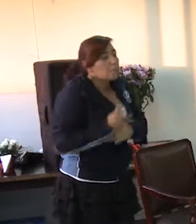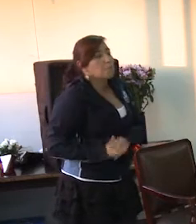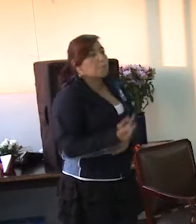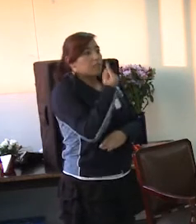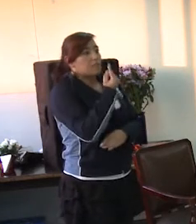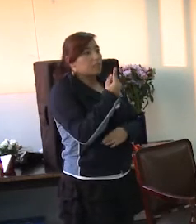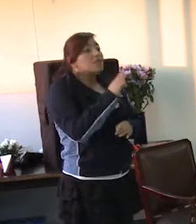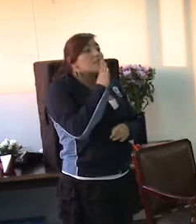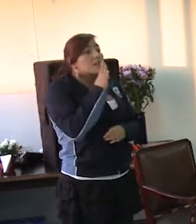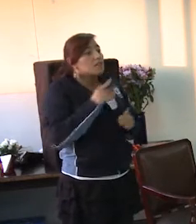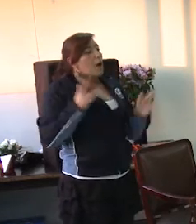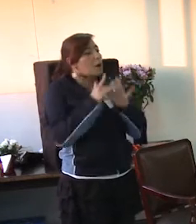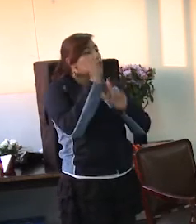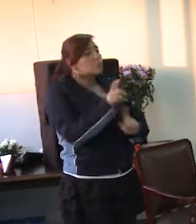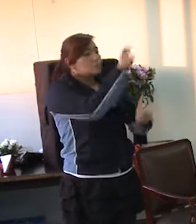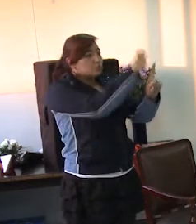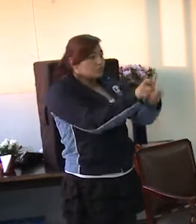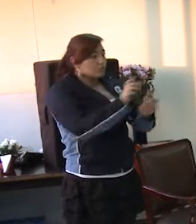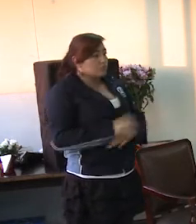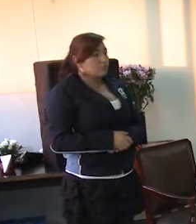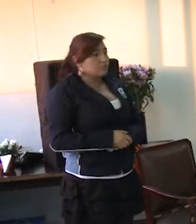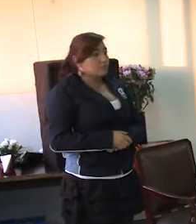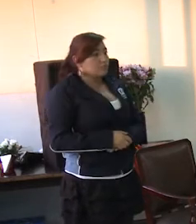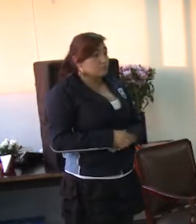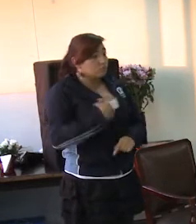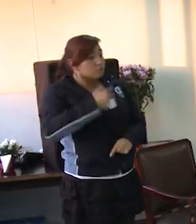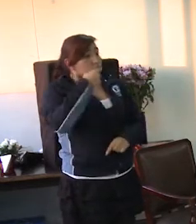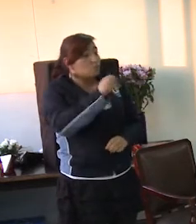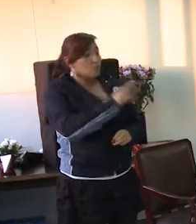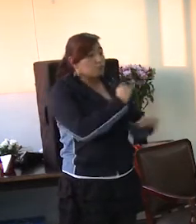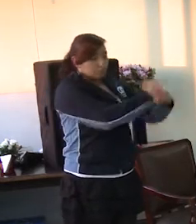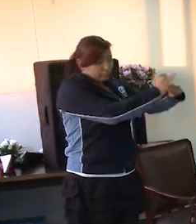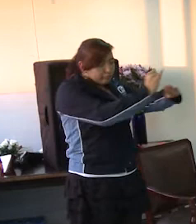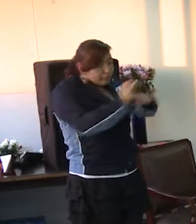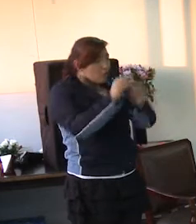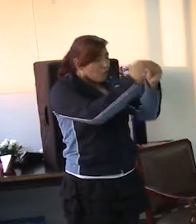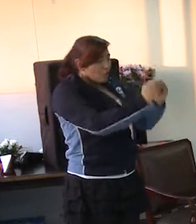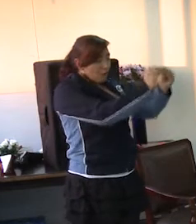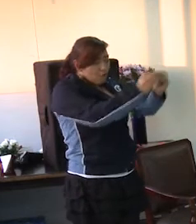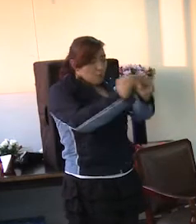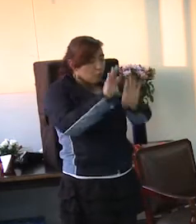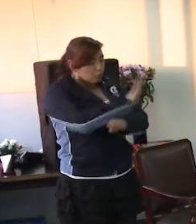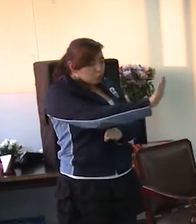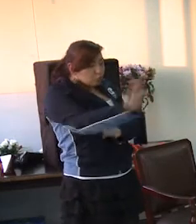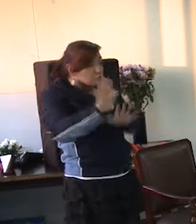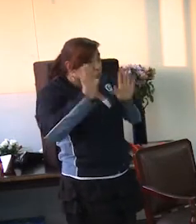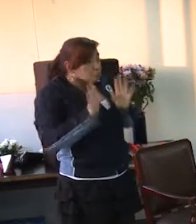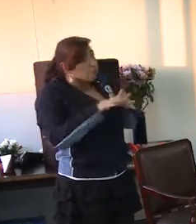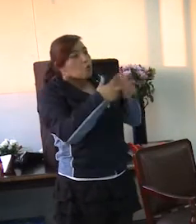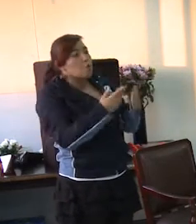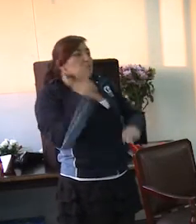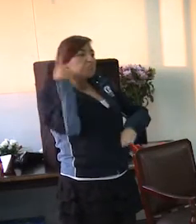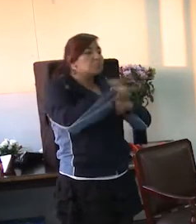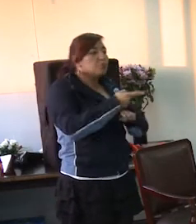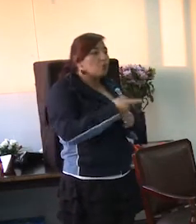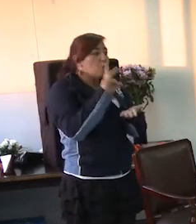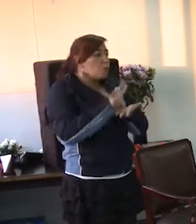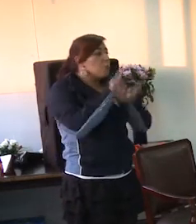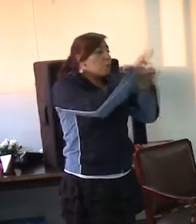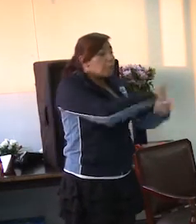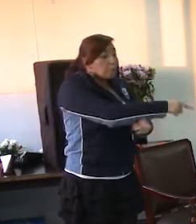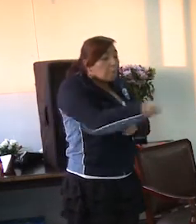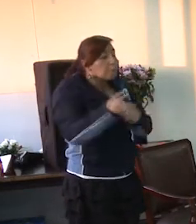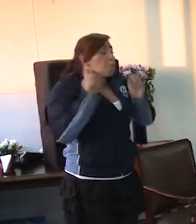derivada del sujeto. Inicialmente podemos hablar de las instituciones y su forma particular burocrática de imponer modelos educativos